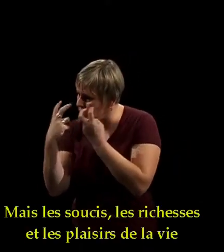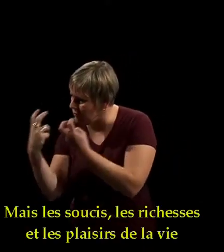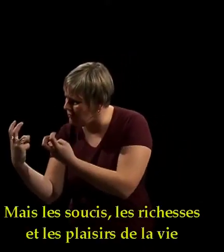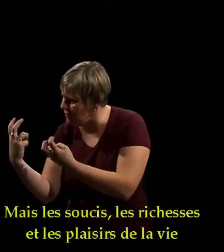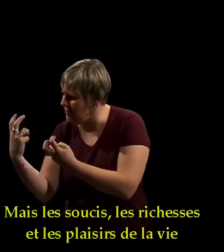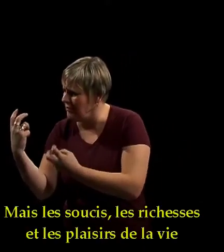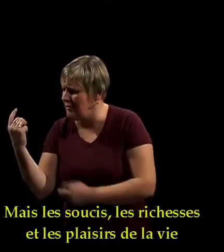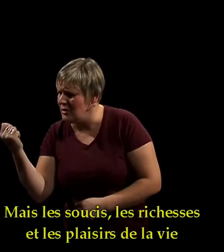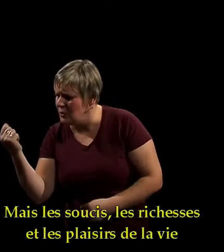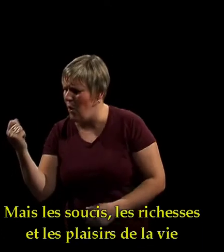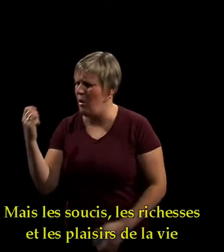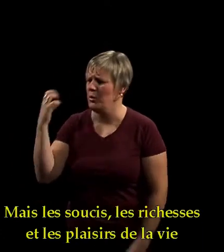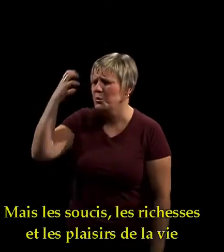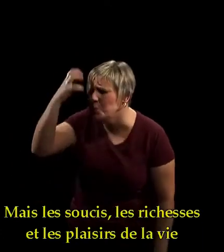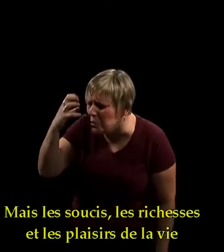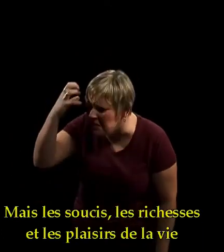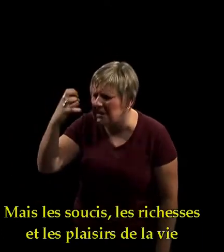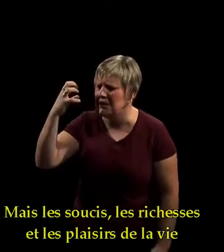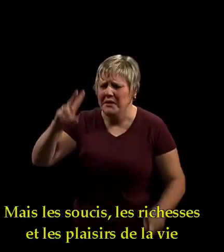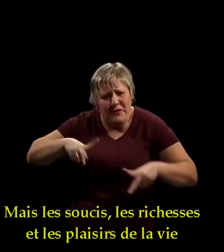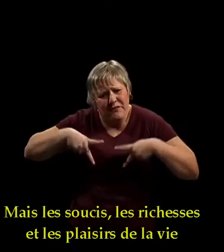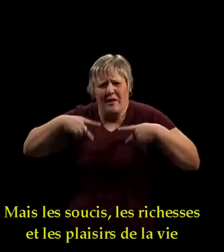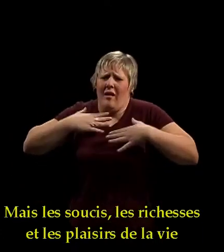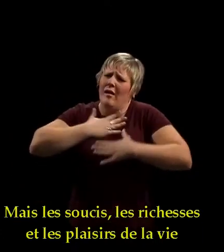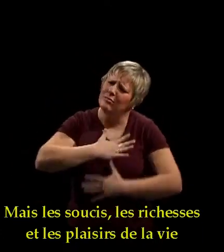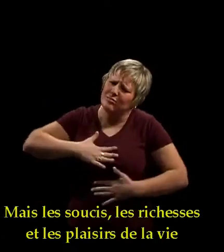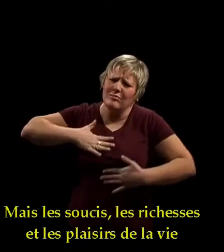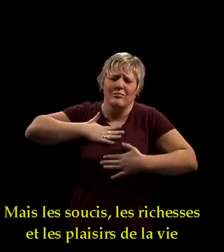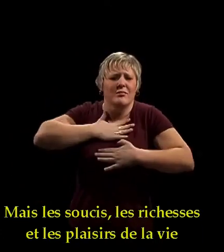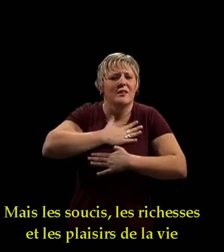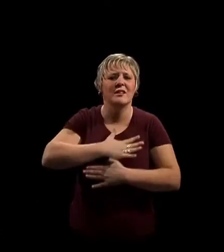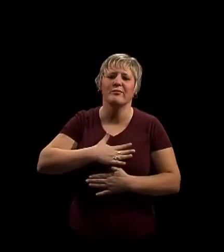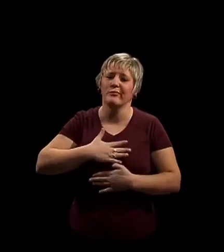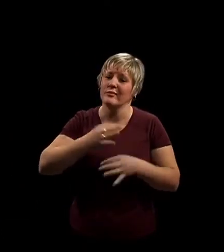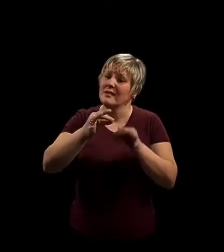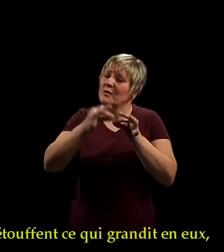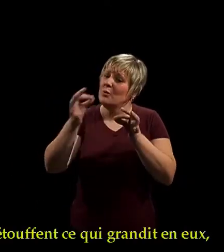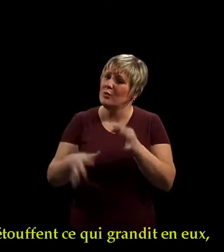Mais les soucis, les richesses et les plaisirs de la vie